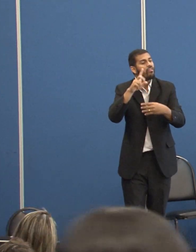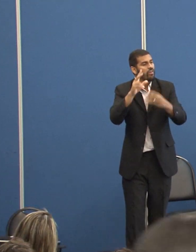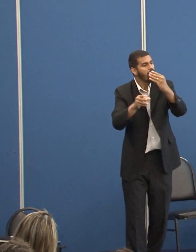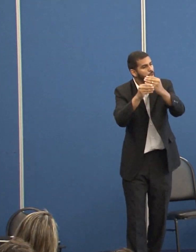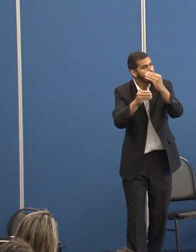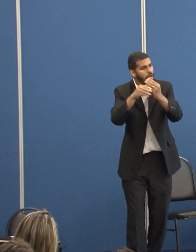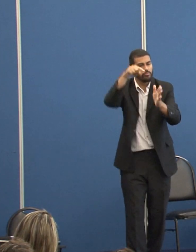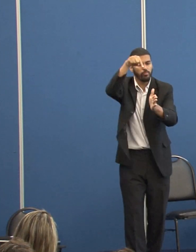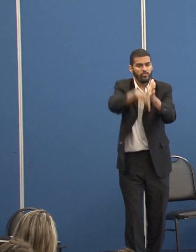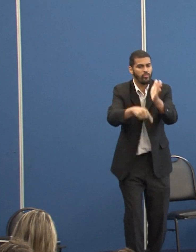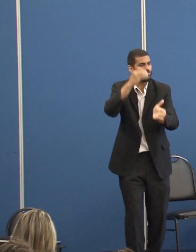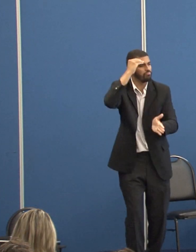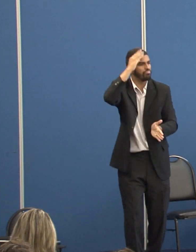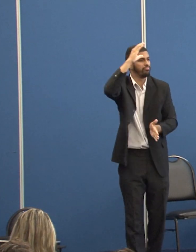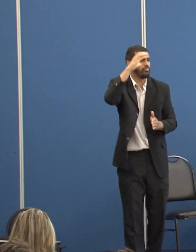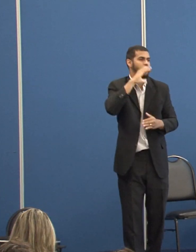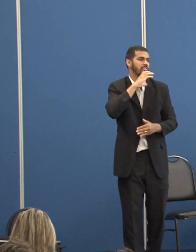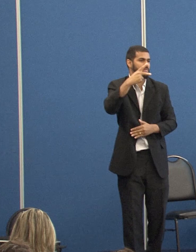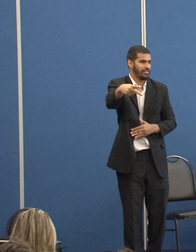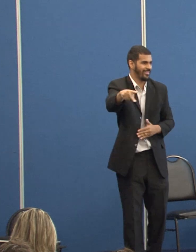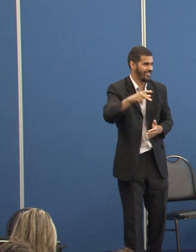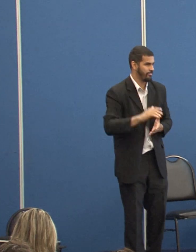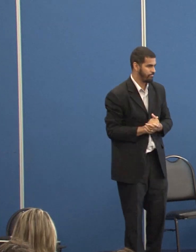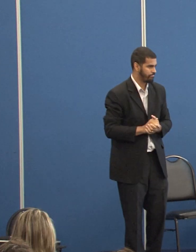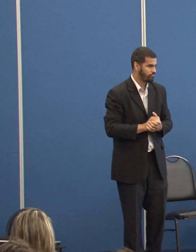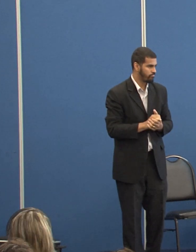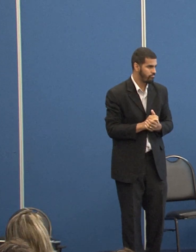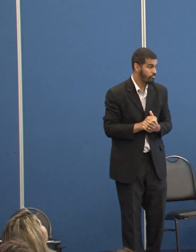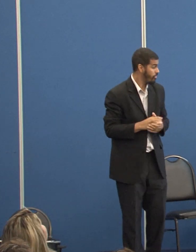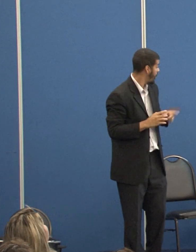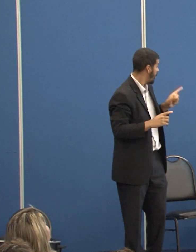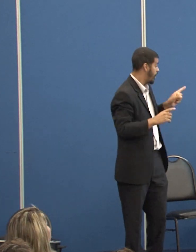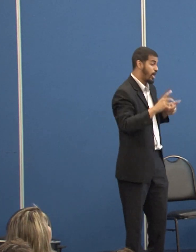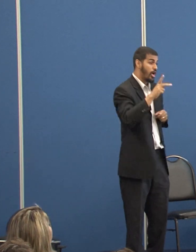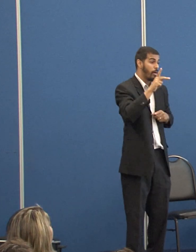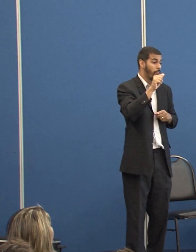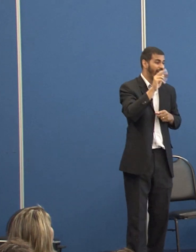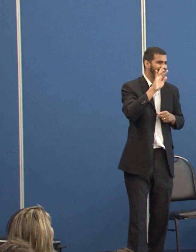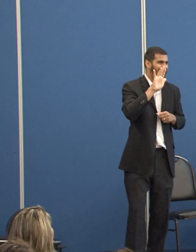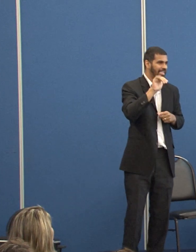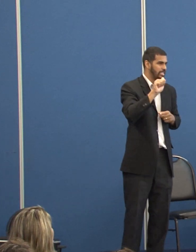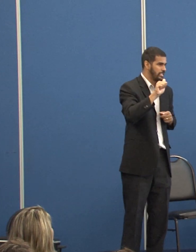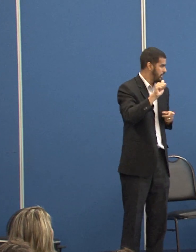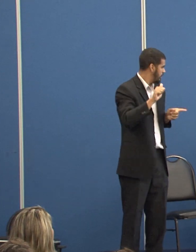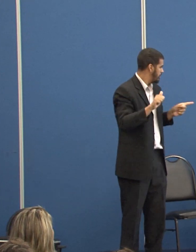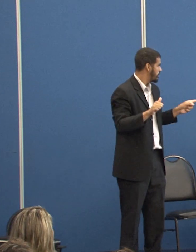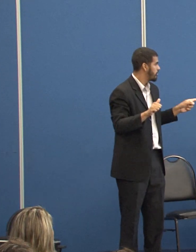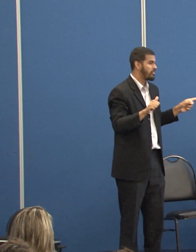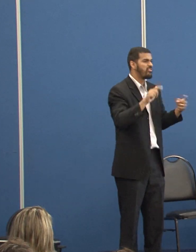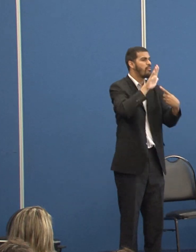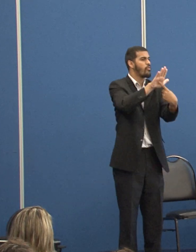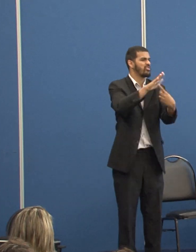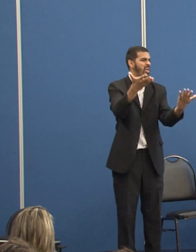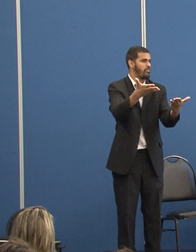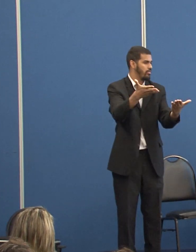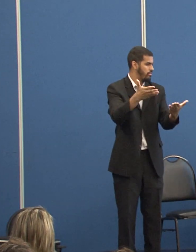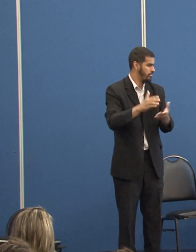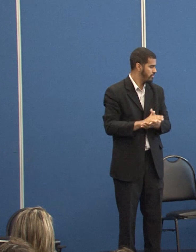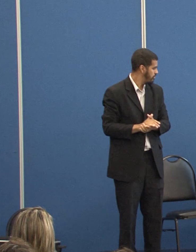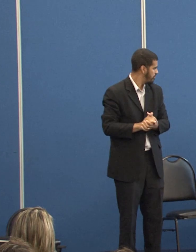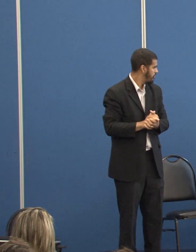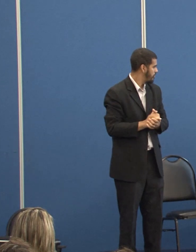Patrícia mostrou uma unidade, né, trouxe para nós. Se apresenta, Patrícia. E aí eu volto para...